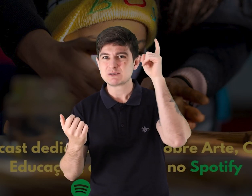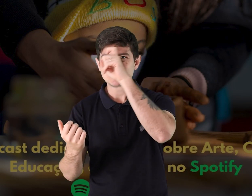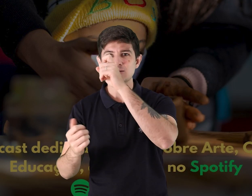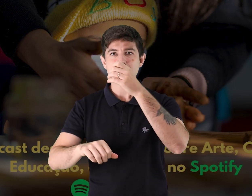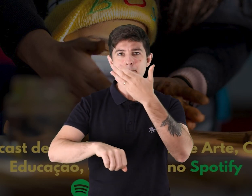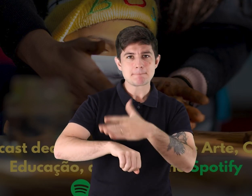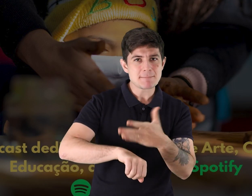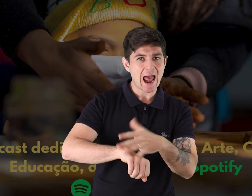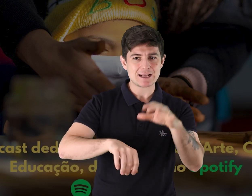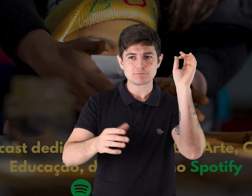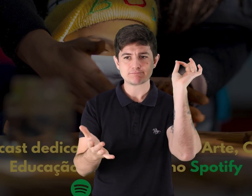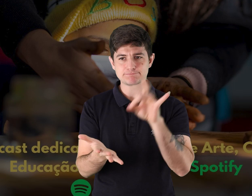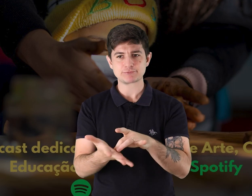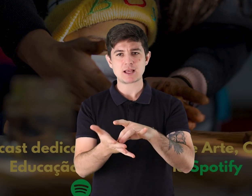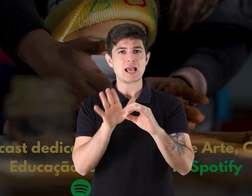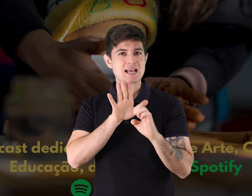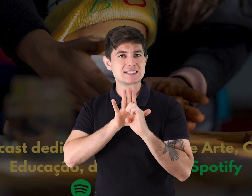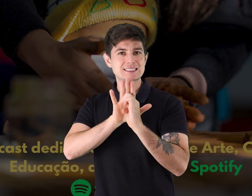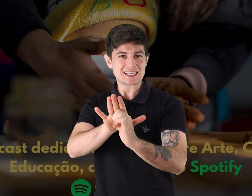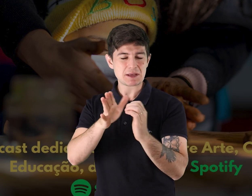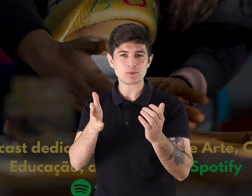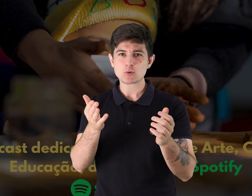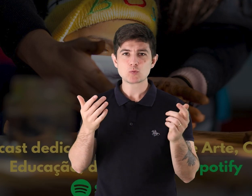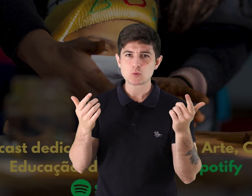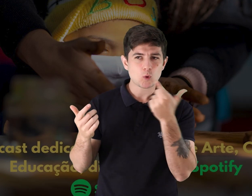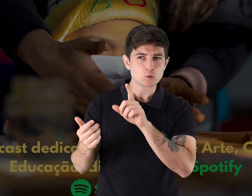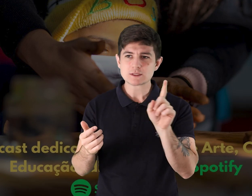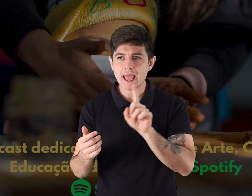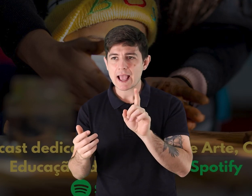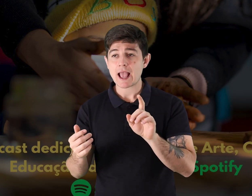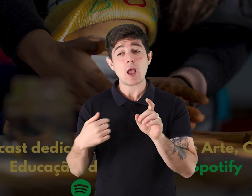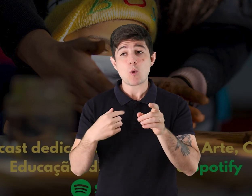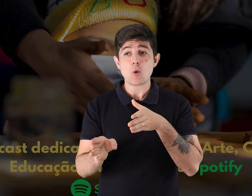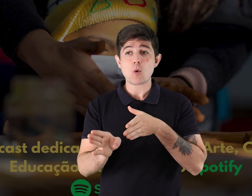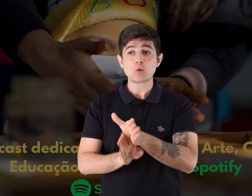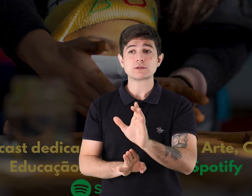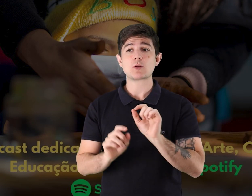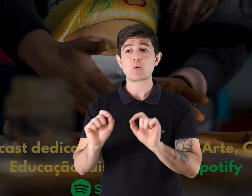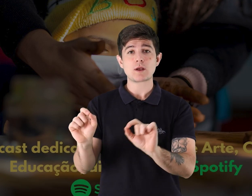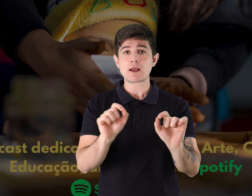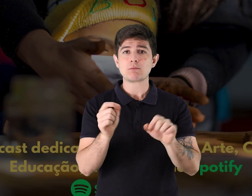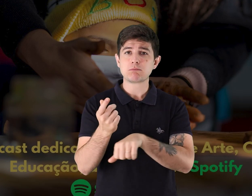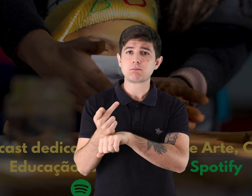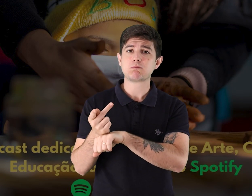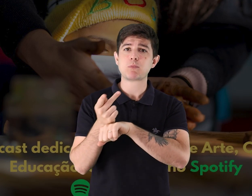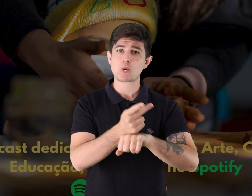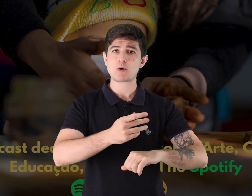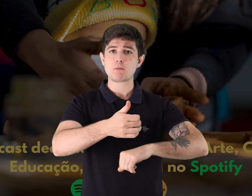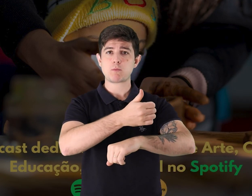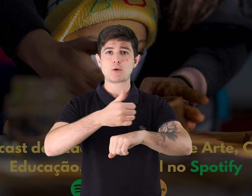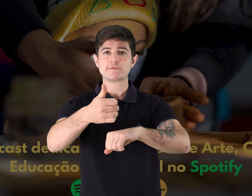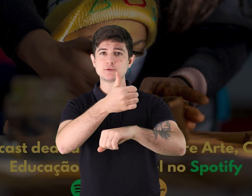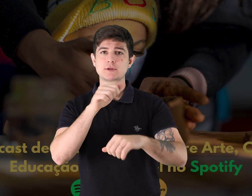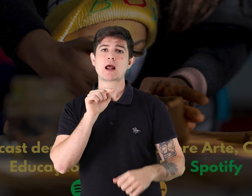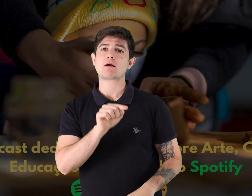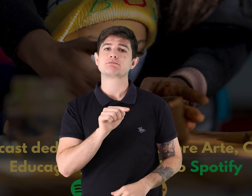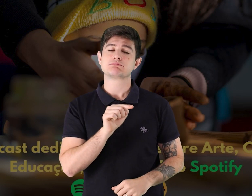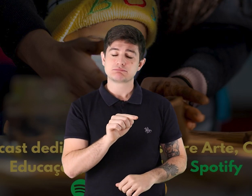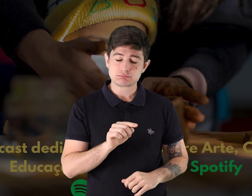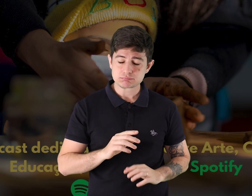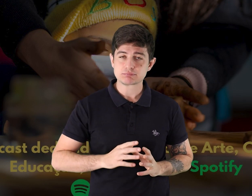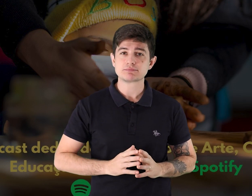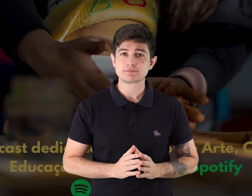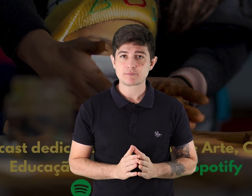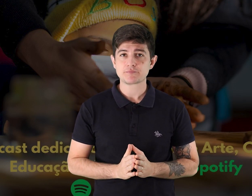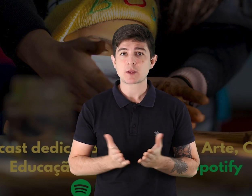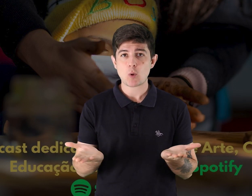de colocar em prática esses combinados do equilíbrio do uso das telas, eu aconselho até o quê? Procurar